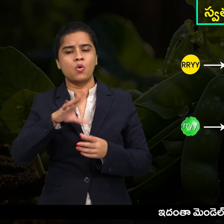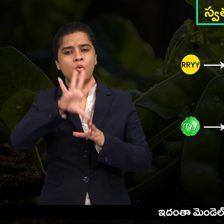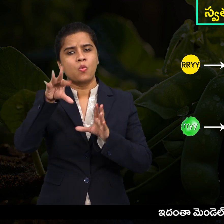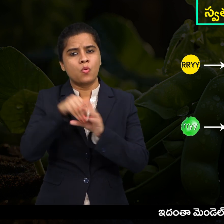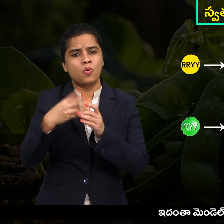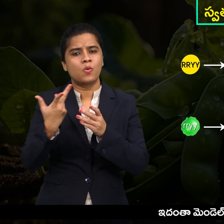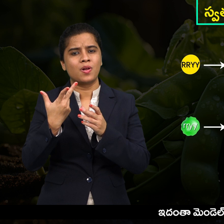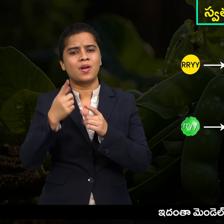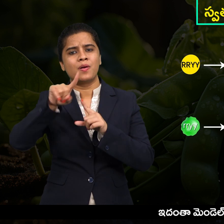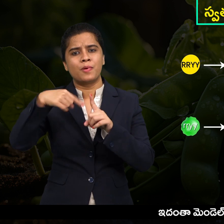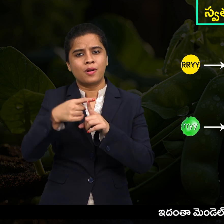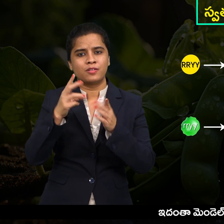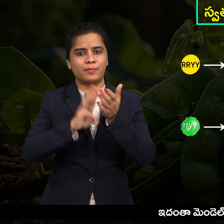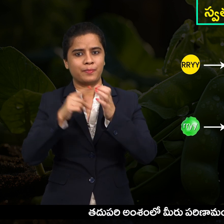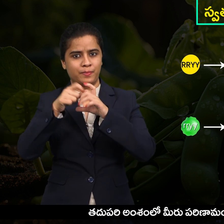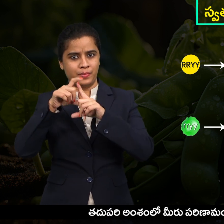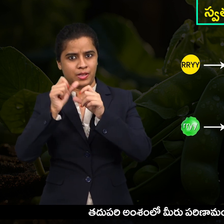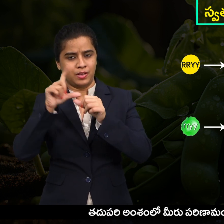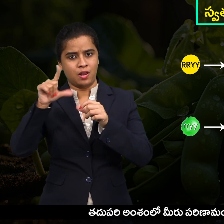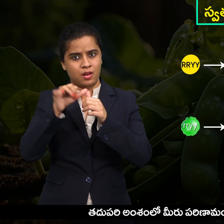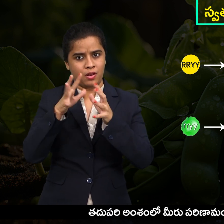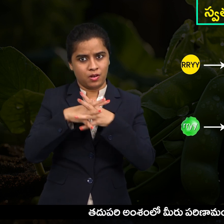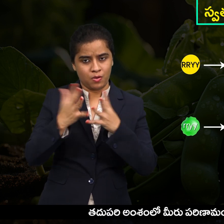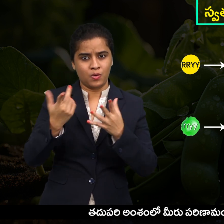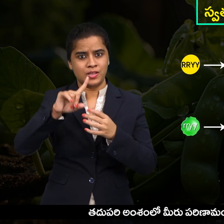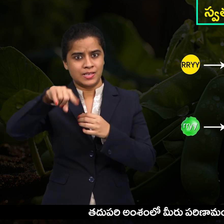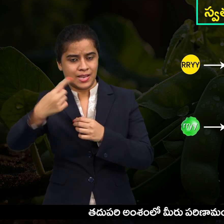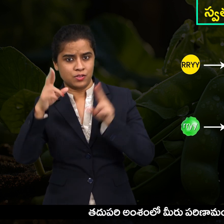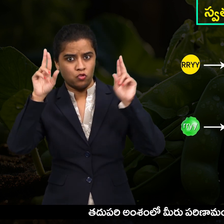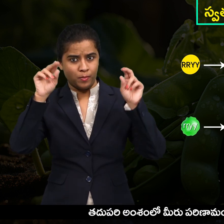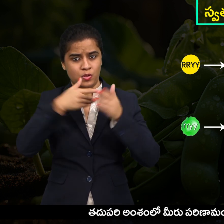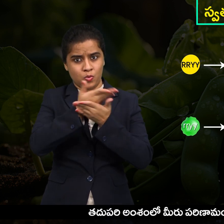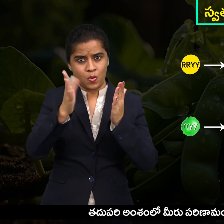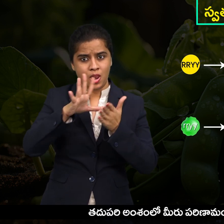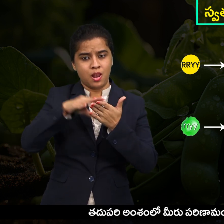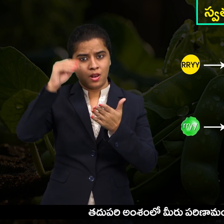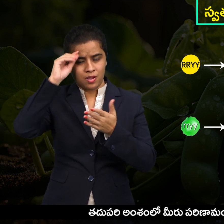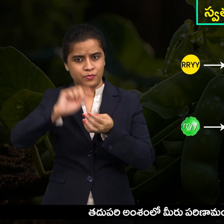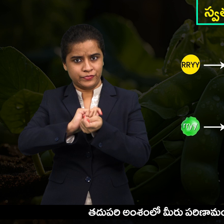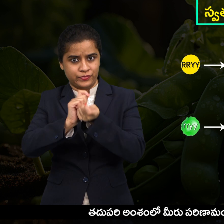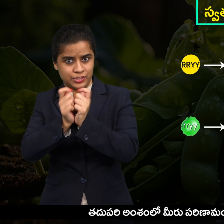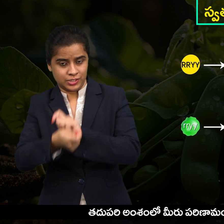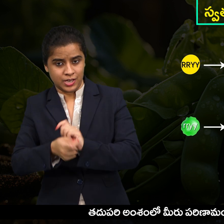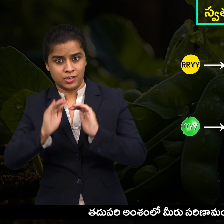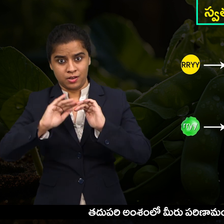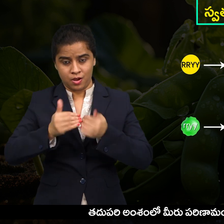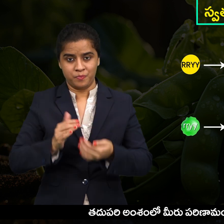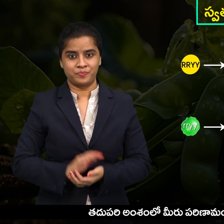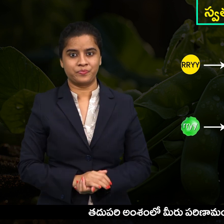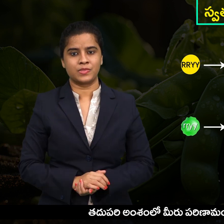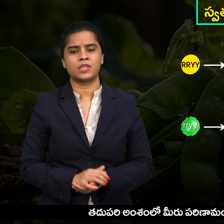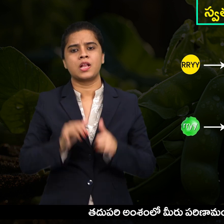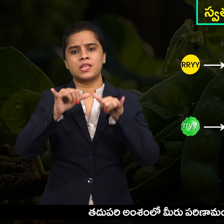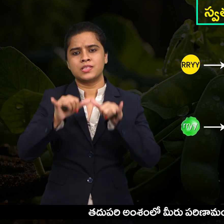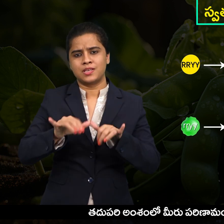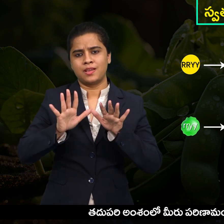ఇదంతా మెండల్ సూత్రాల గురించి మరియు తదుపరి అంశంలో మీరు పరిణామం గురించి నేర్చుకుంటారు. చూస్తూ ఉండండి.